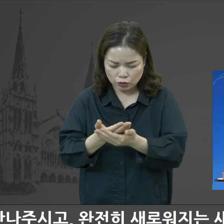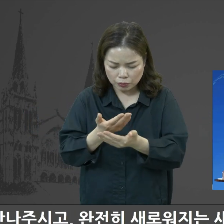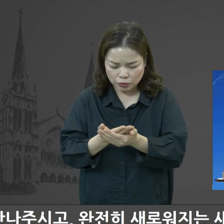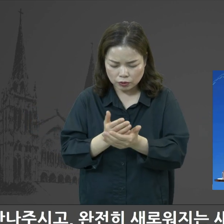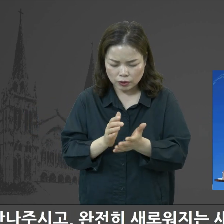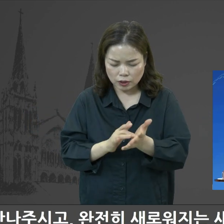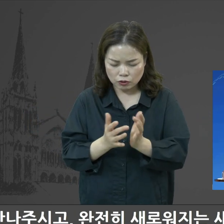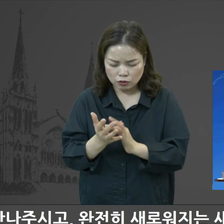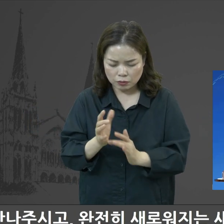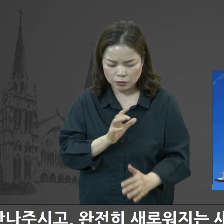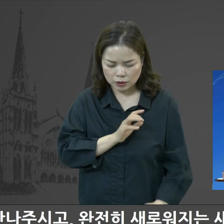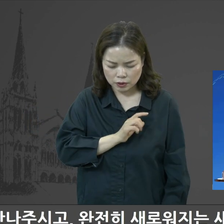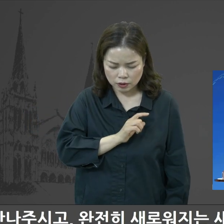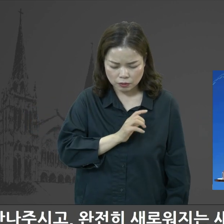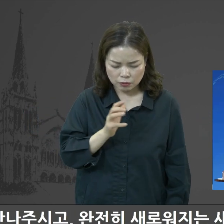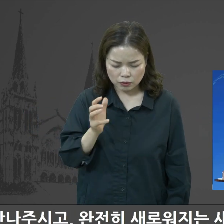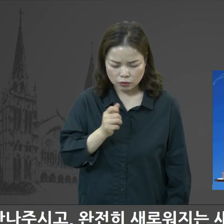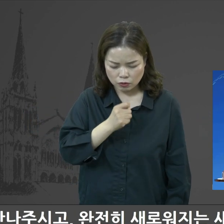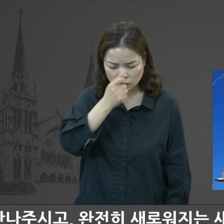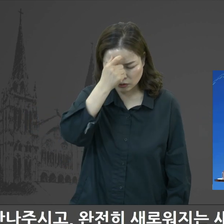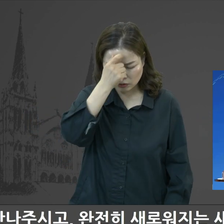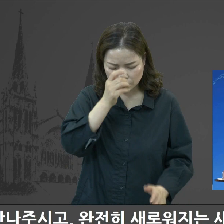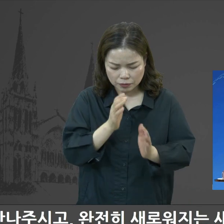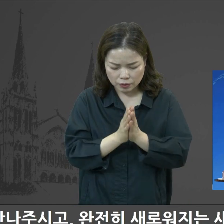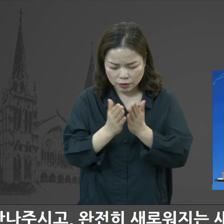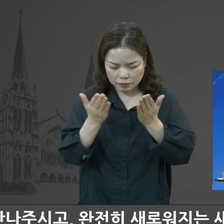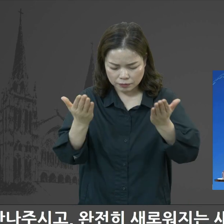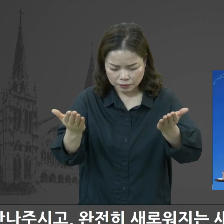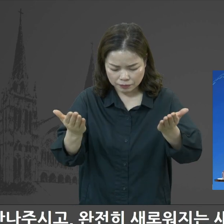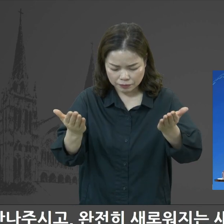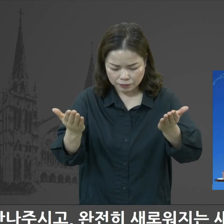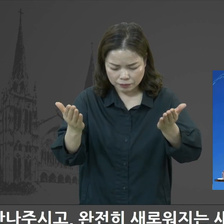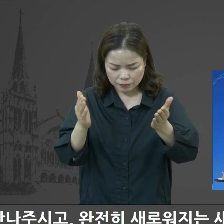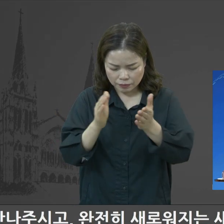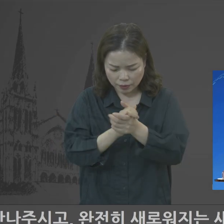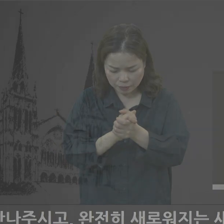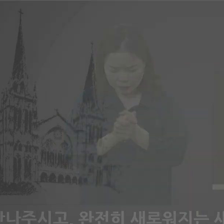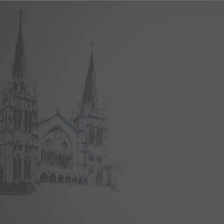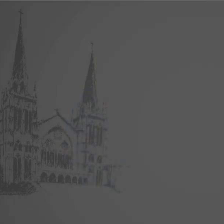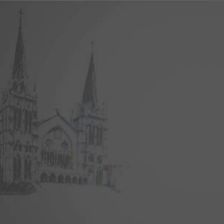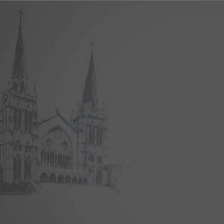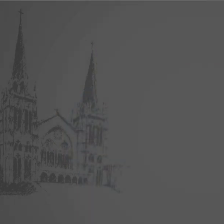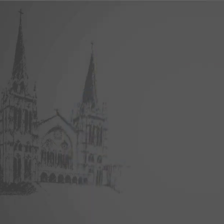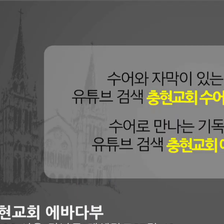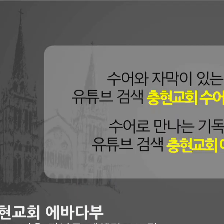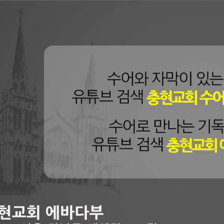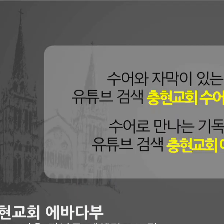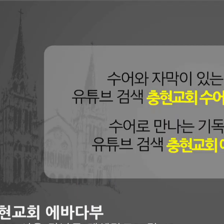예수님의 이름으로 기도드렸습니다. 아멘.